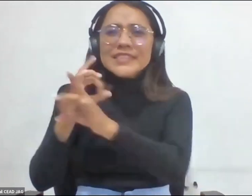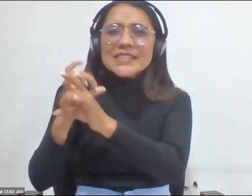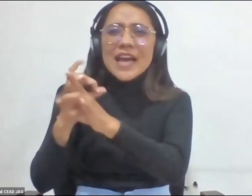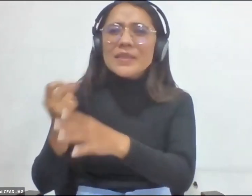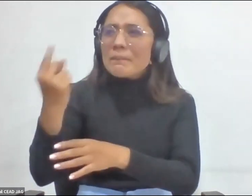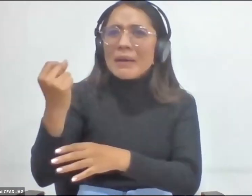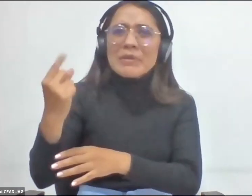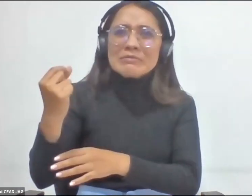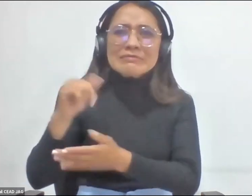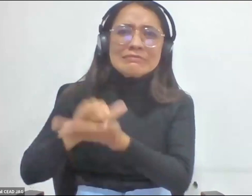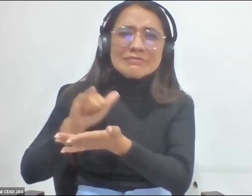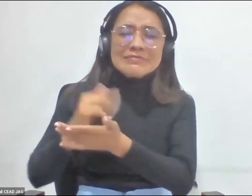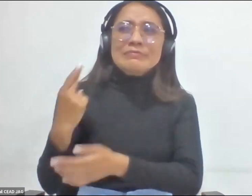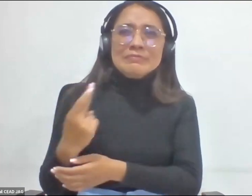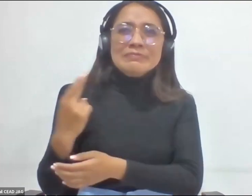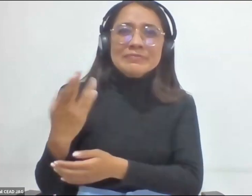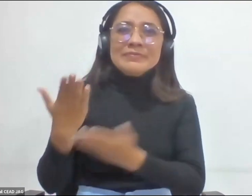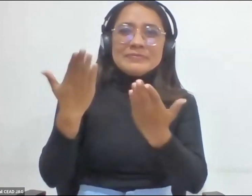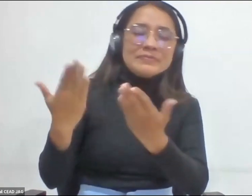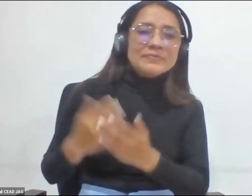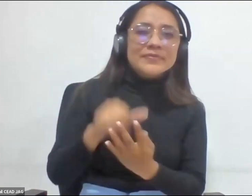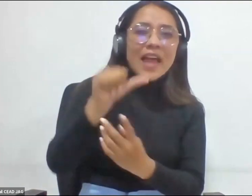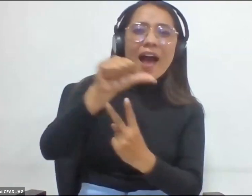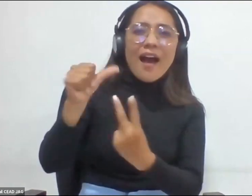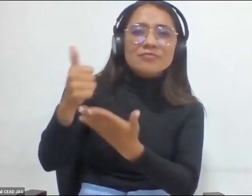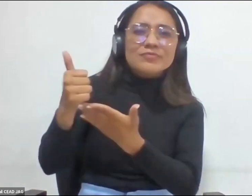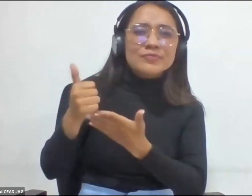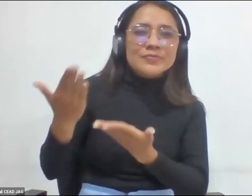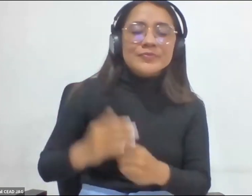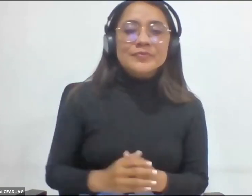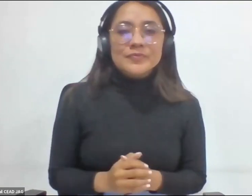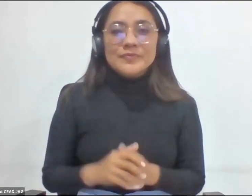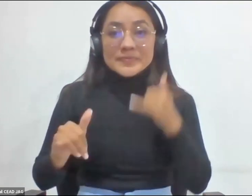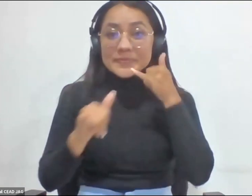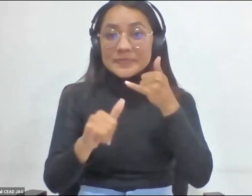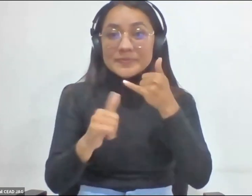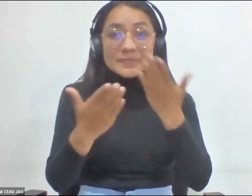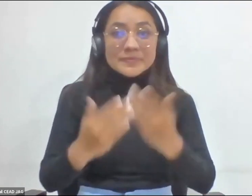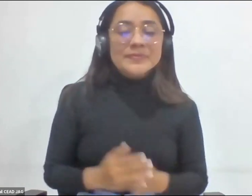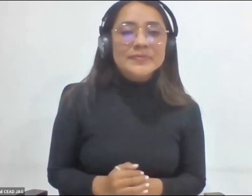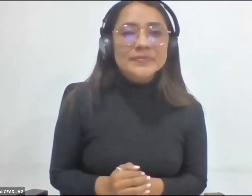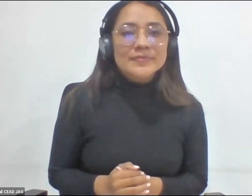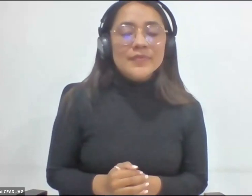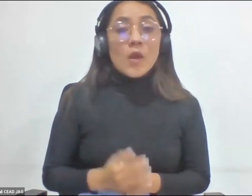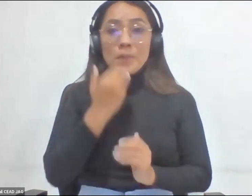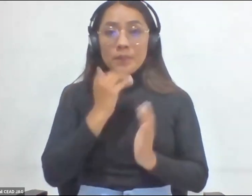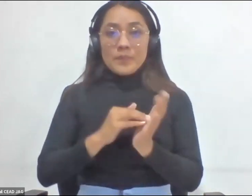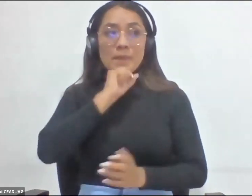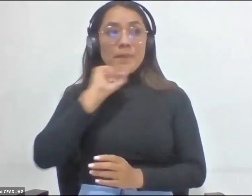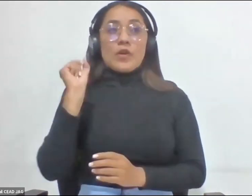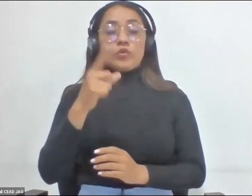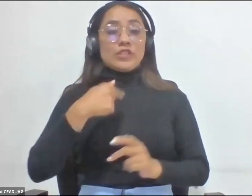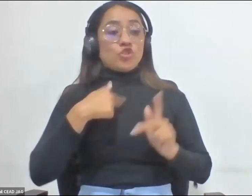mi querida Sandra Milena mi querida y apreciado ingeniero si soy estudiante de la